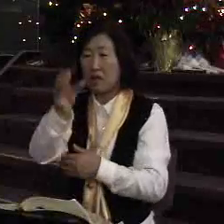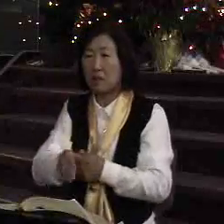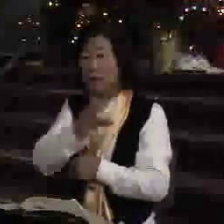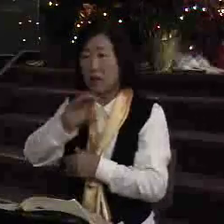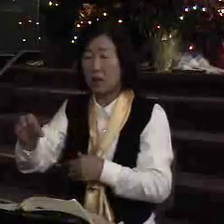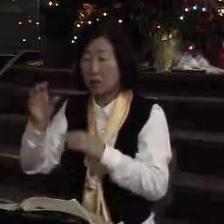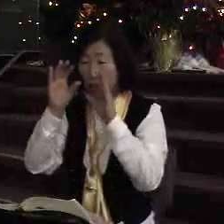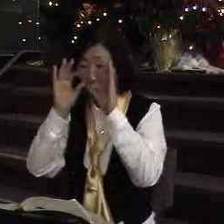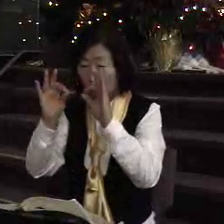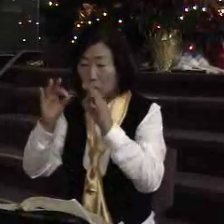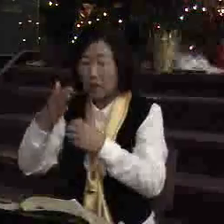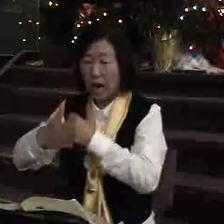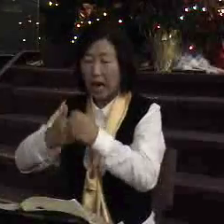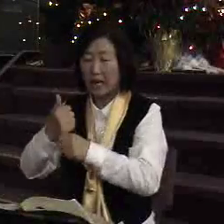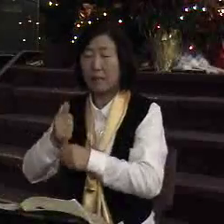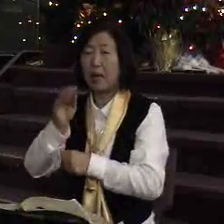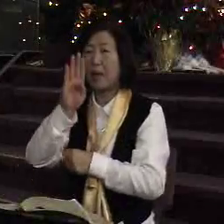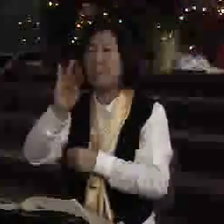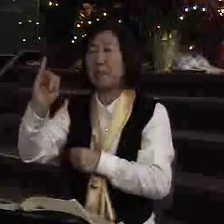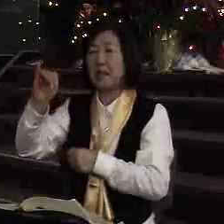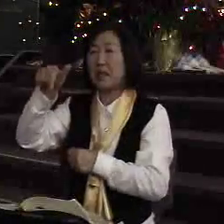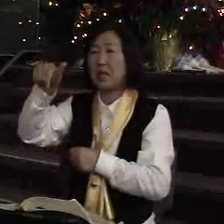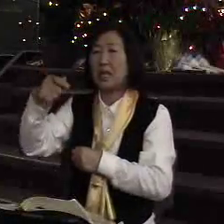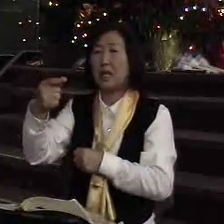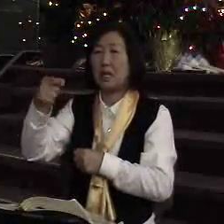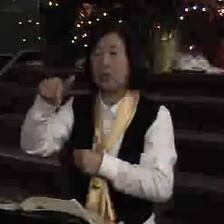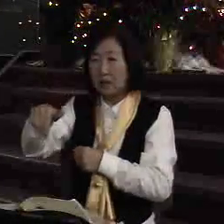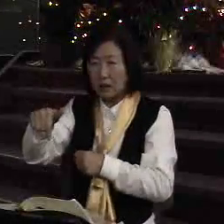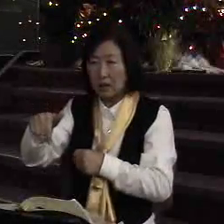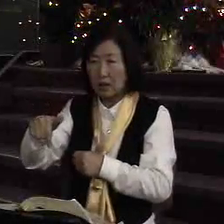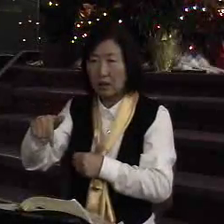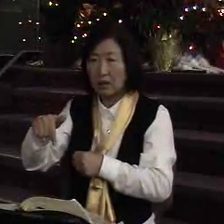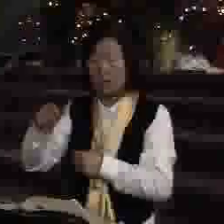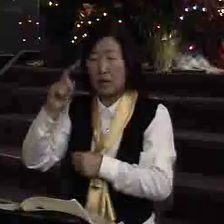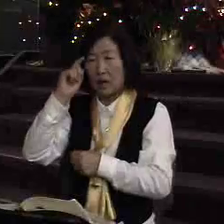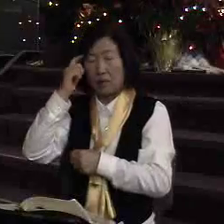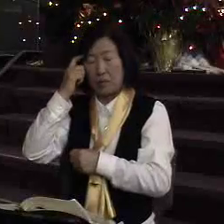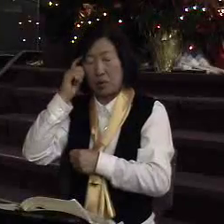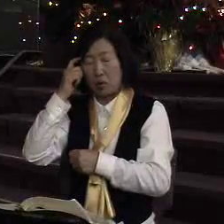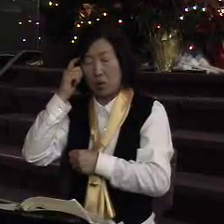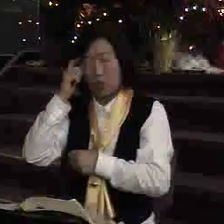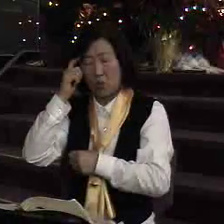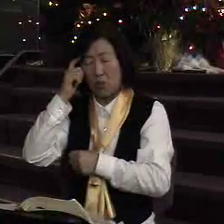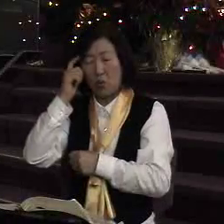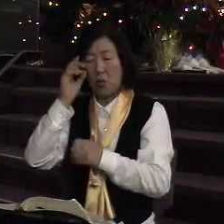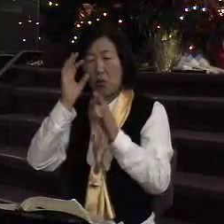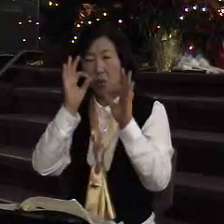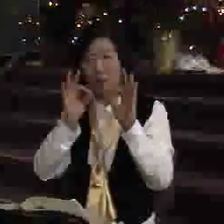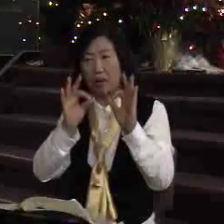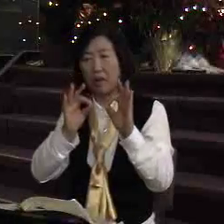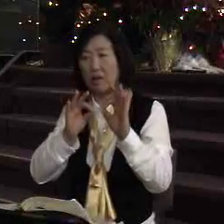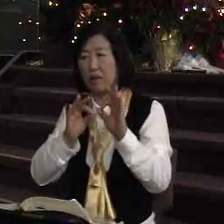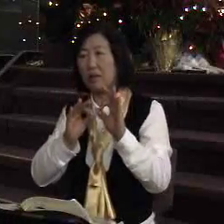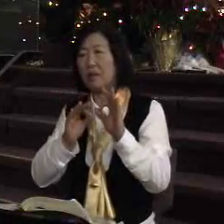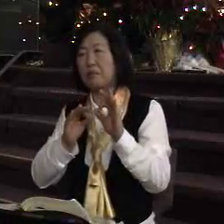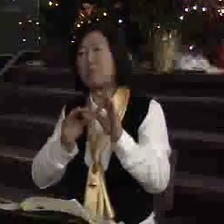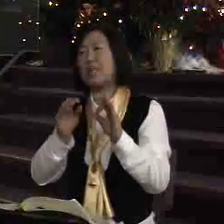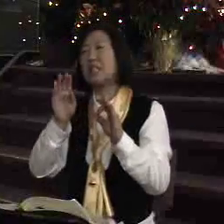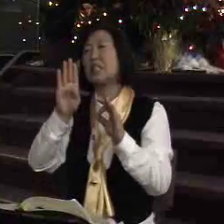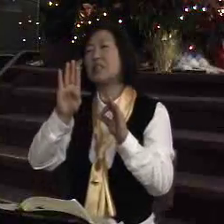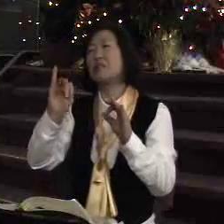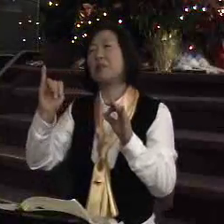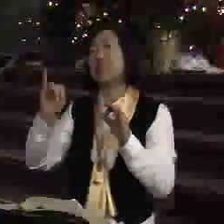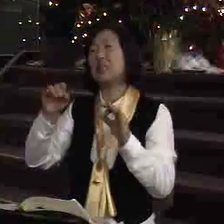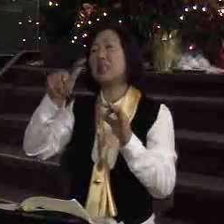십자가에서 보여진 하나님의 비극을 묵상해야 한다. The tragedy of God shown on the